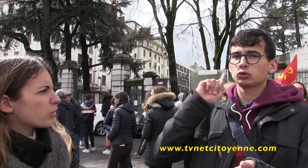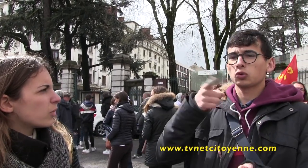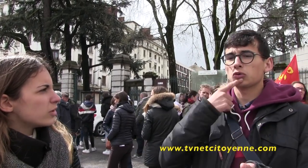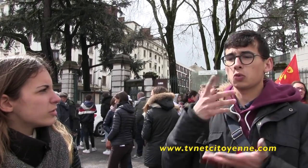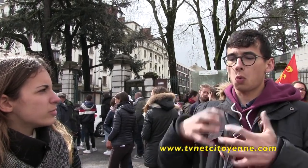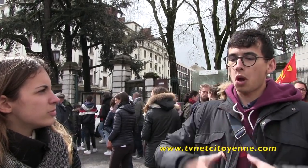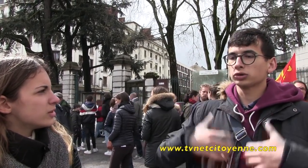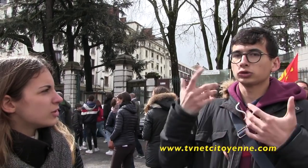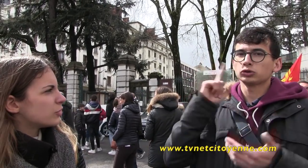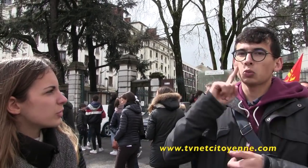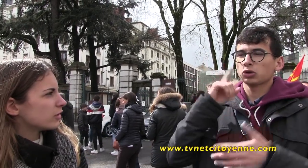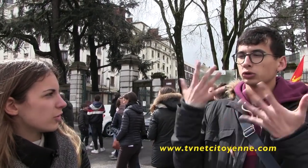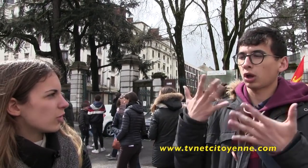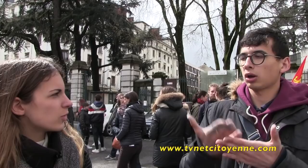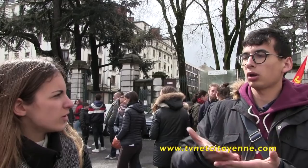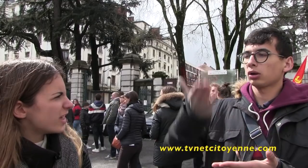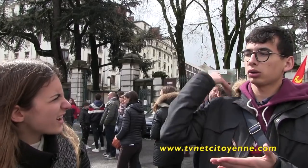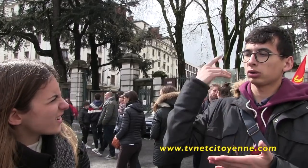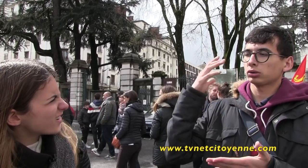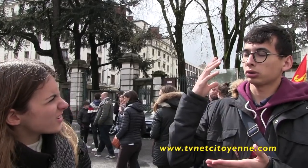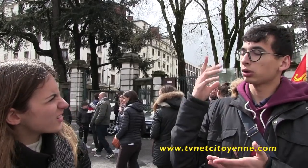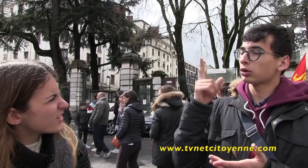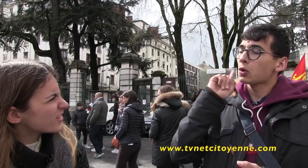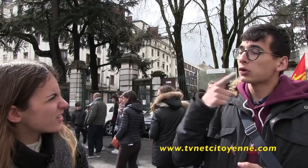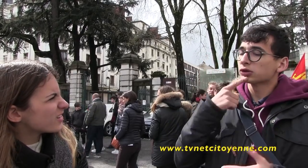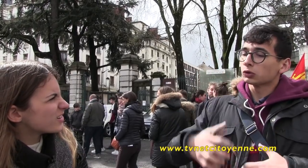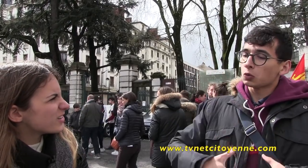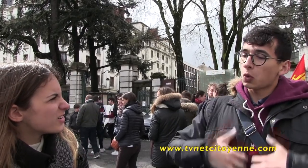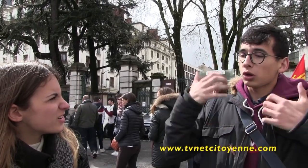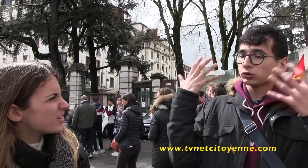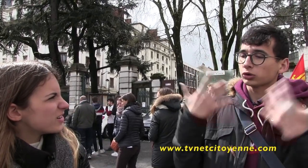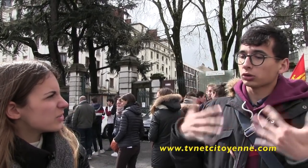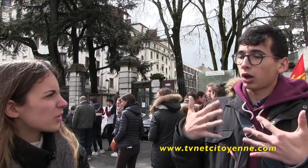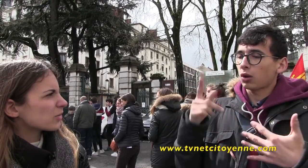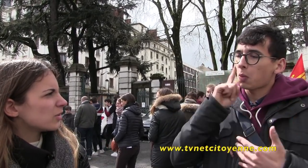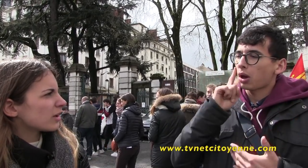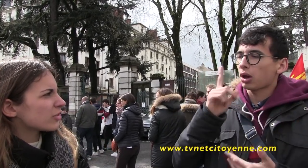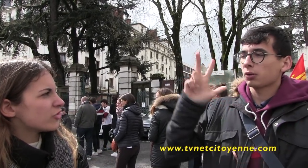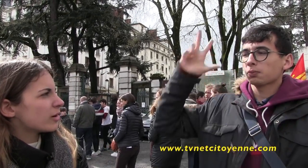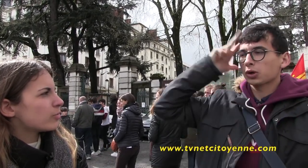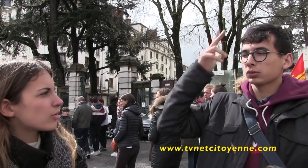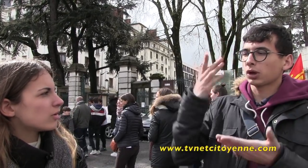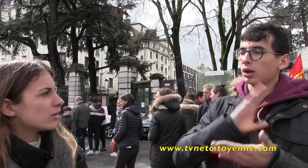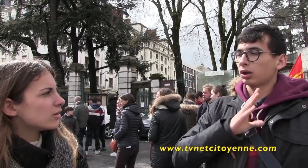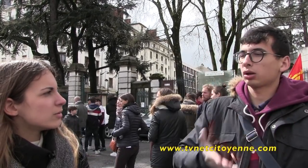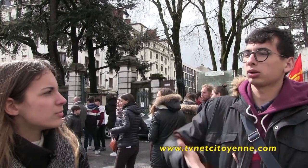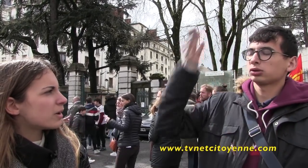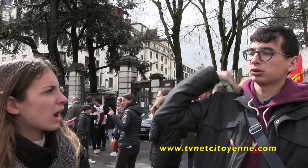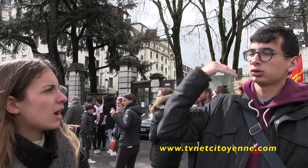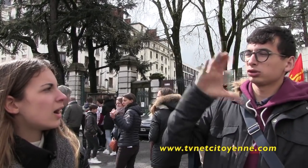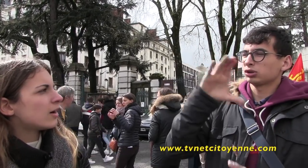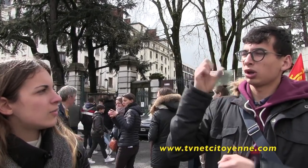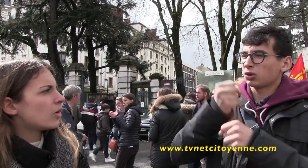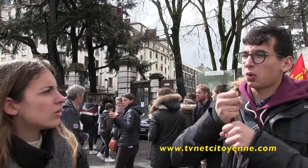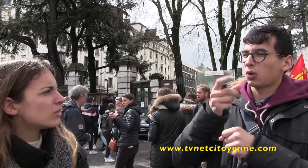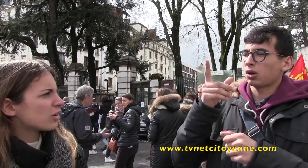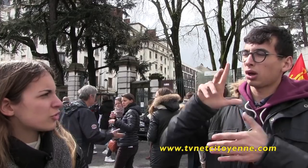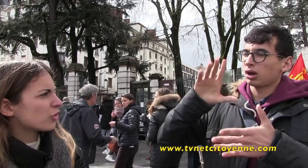Pourquoi depuis les sourds, ils sont en colère? Ils sont en colère déjà. Avant, à 100